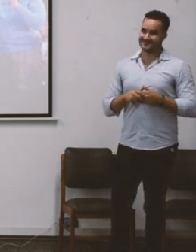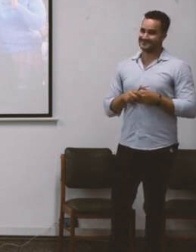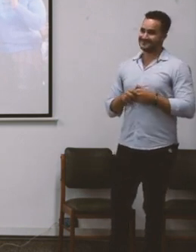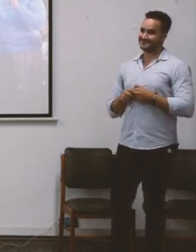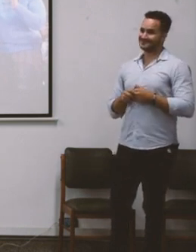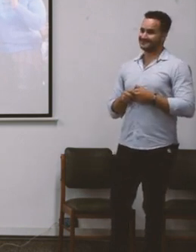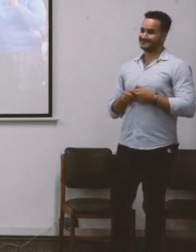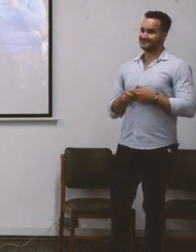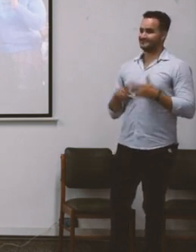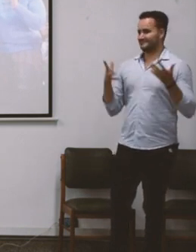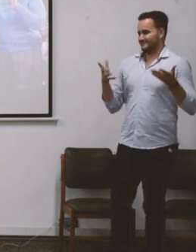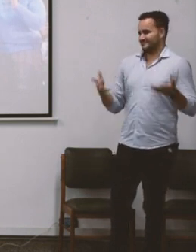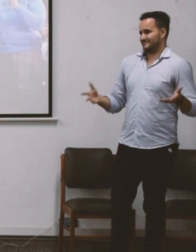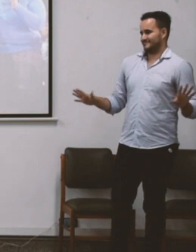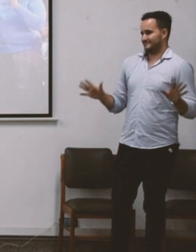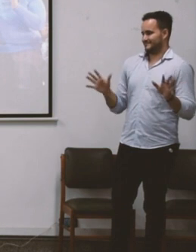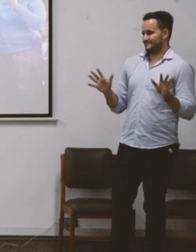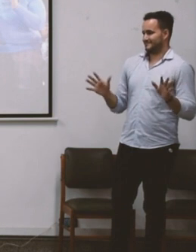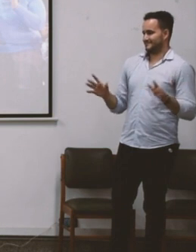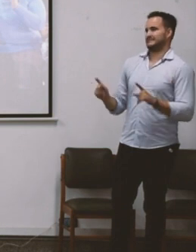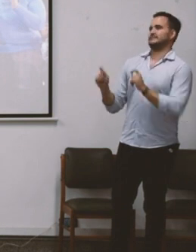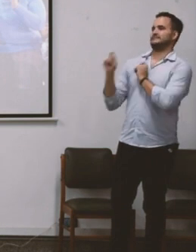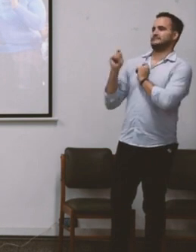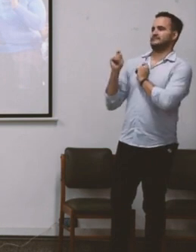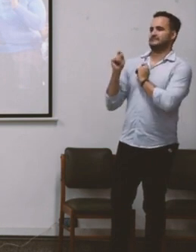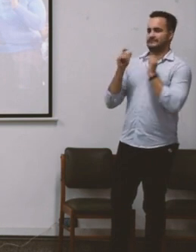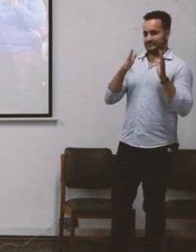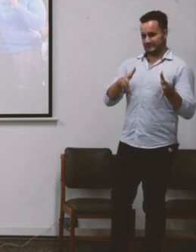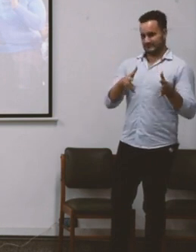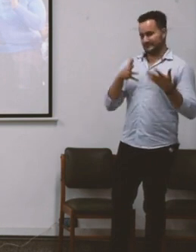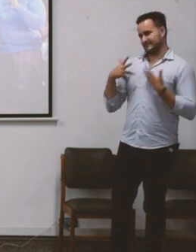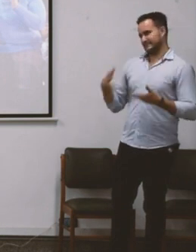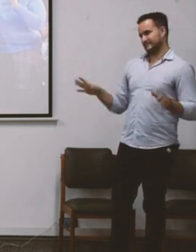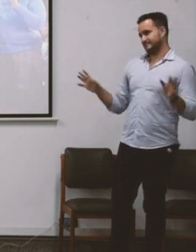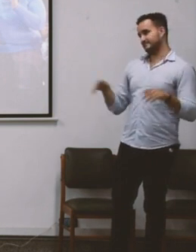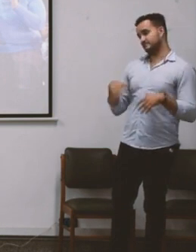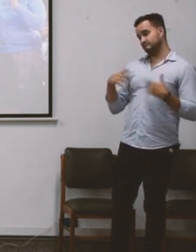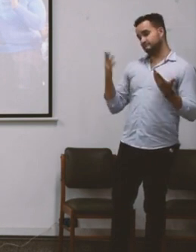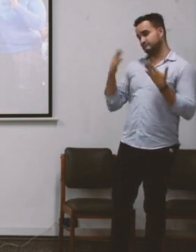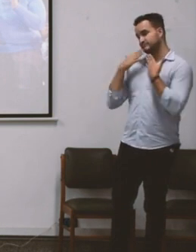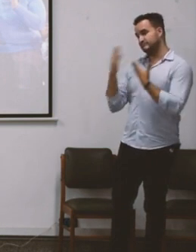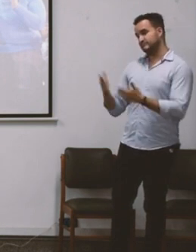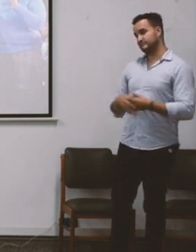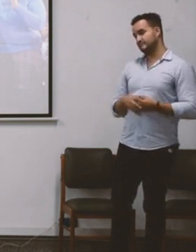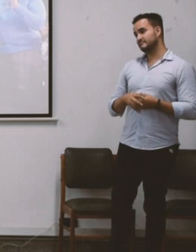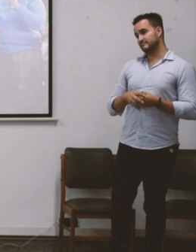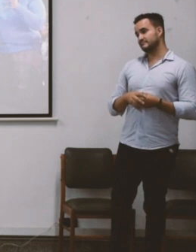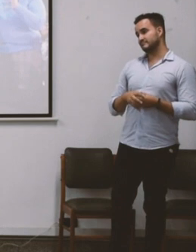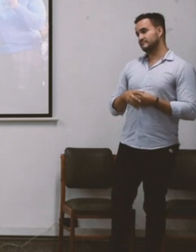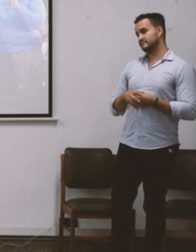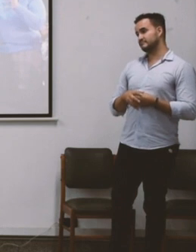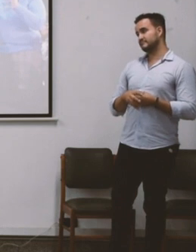enseñándolo de esta manera, no quiero, ¿cierto? De todas maneras, Jonathan, gracias. Hay lugares inciertos,